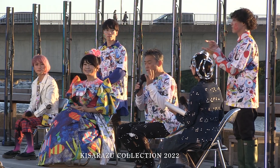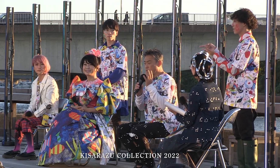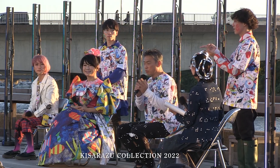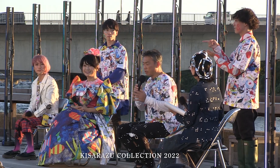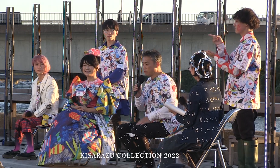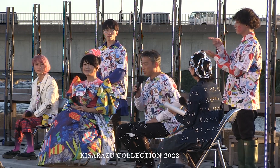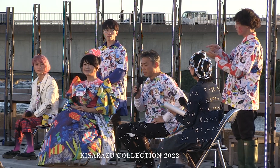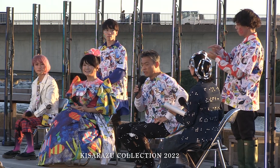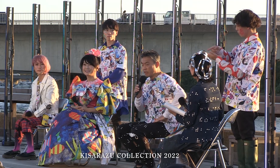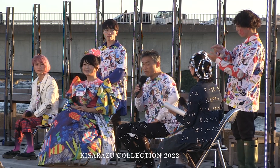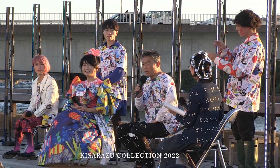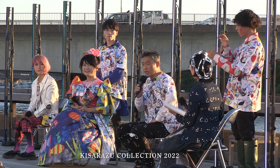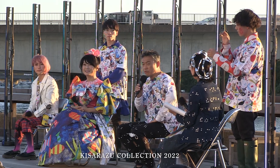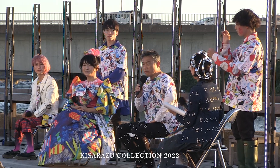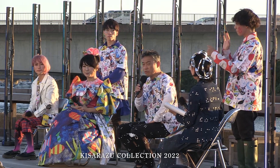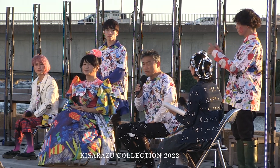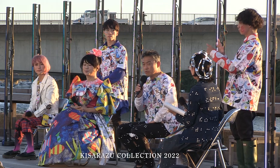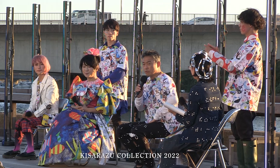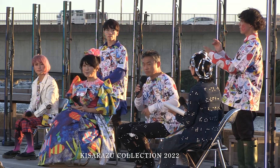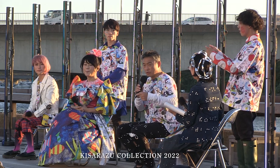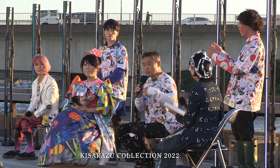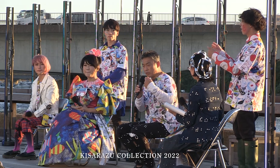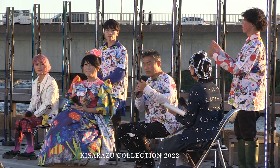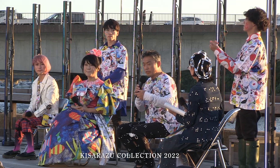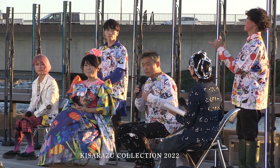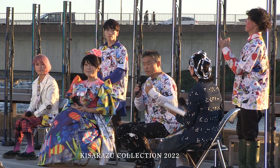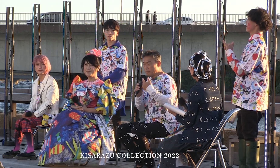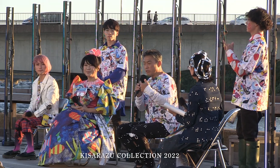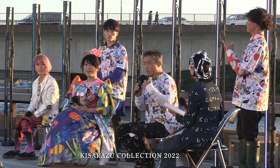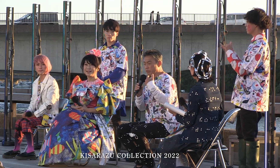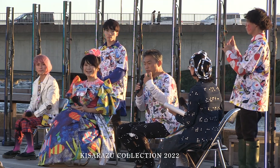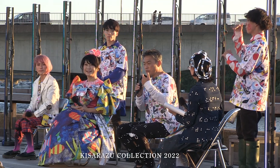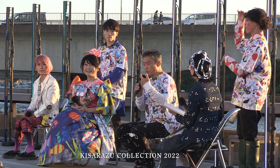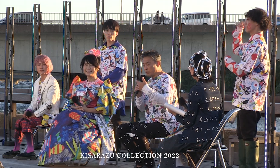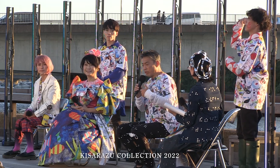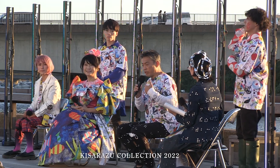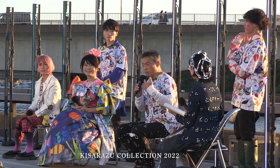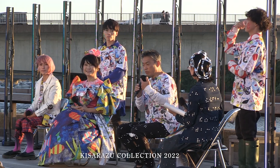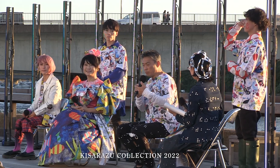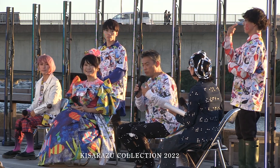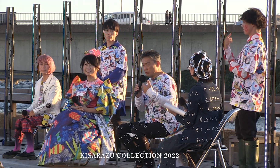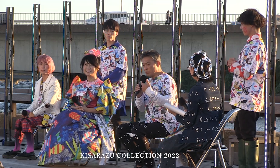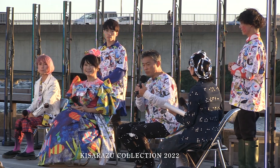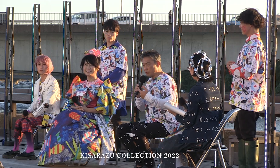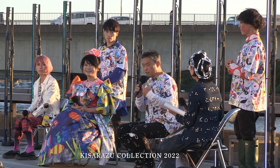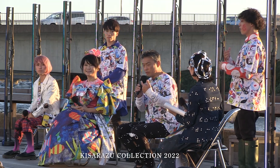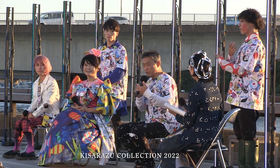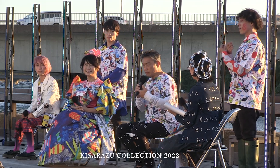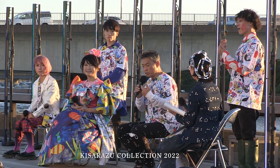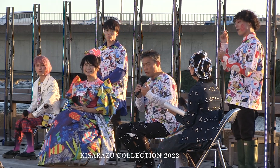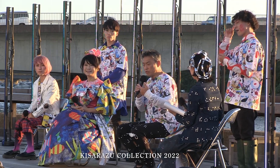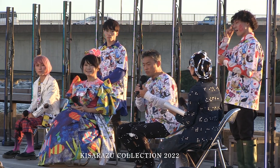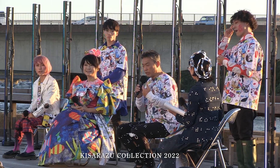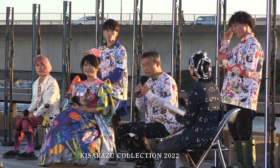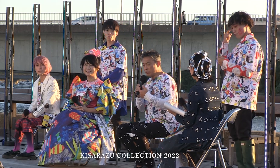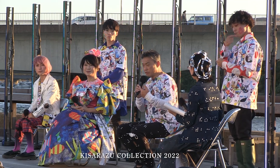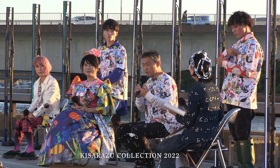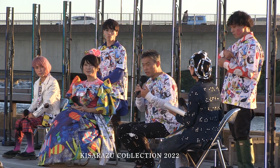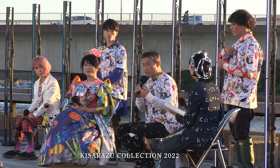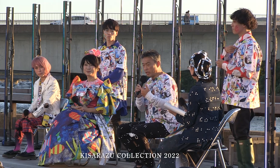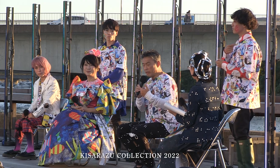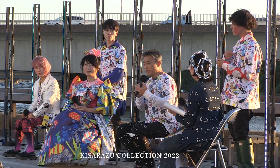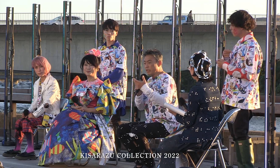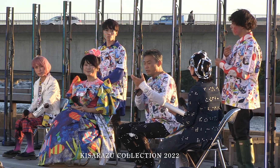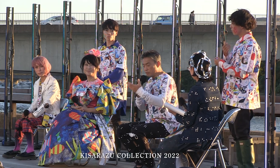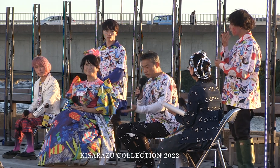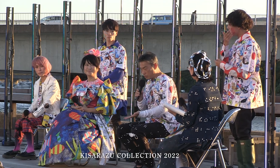会であって大人の責任なのかなという、まあ、そんなやっぱりお互いを思う気持ちっていうのを大切に